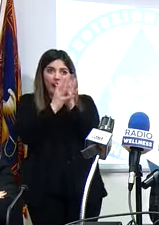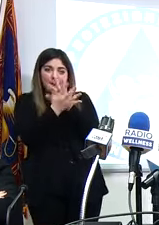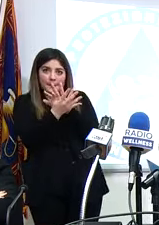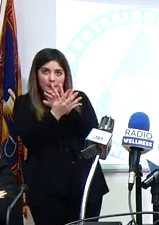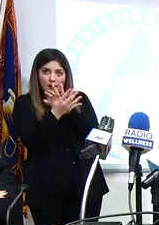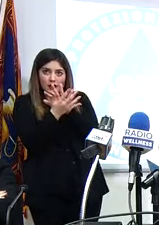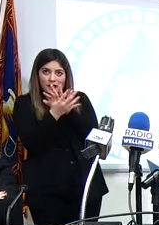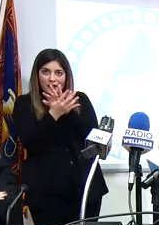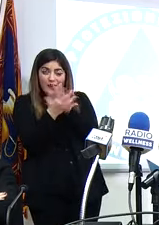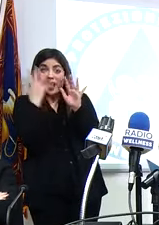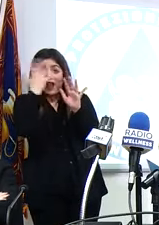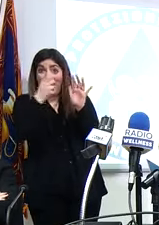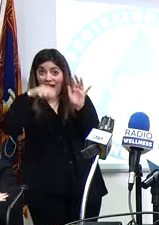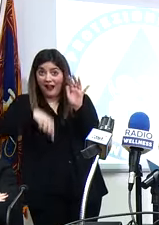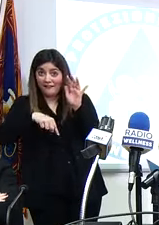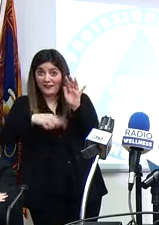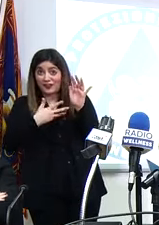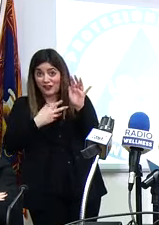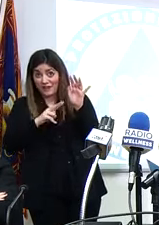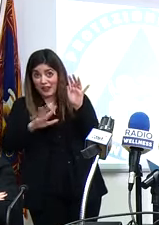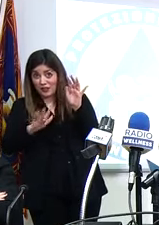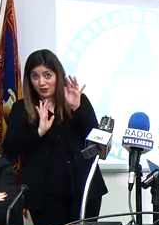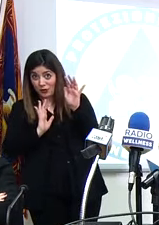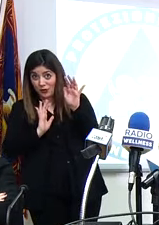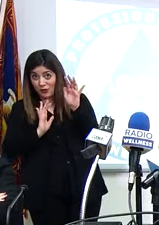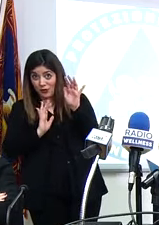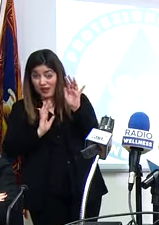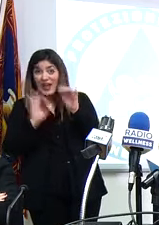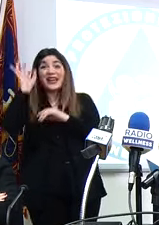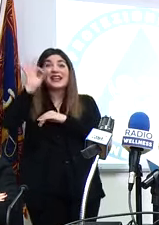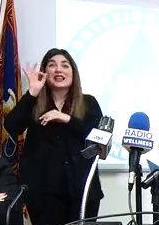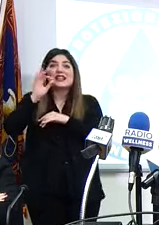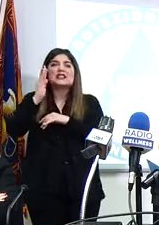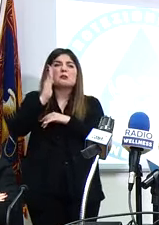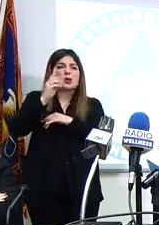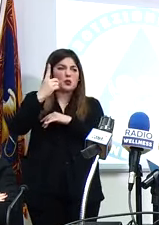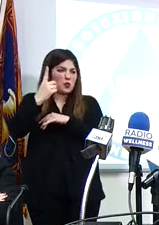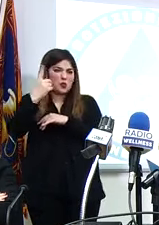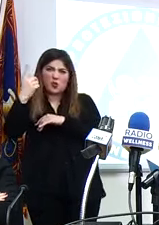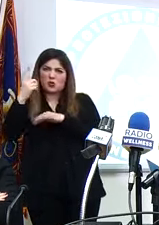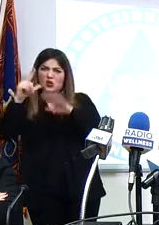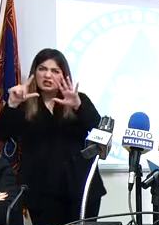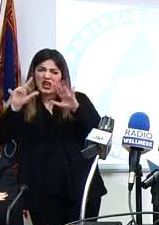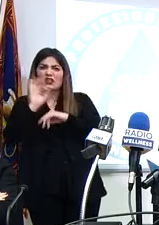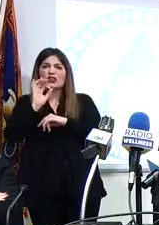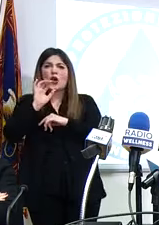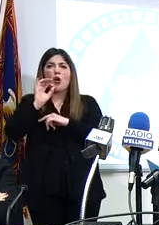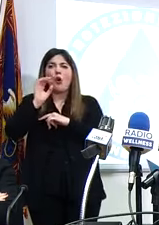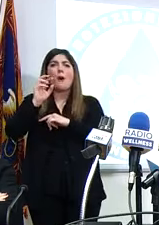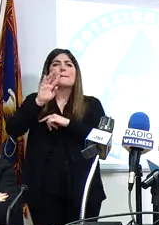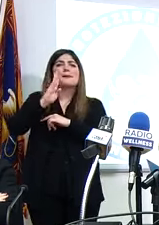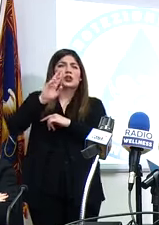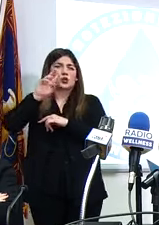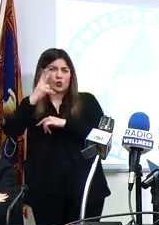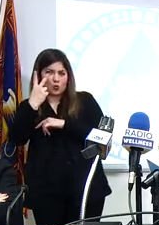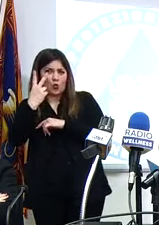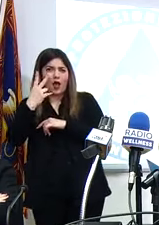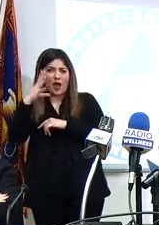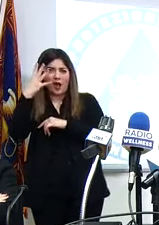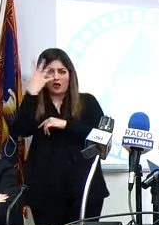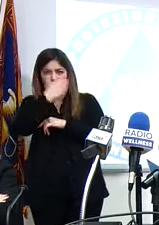Okay? Quindi questo qua di cui parliamo, inglese B117 o quello sudafricano V2, non